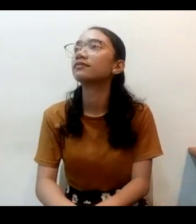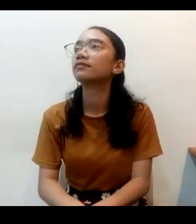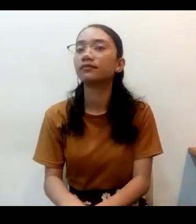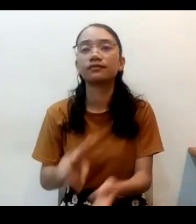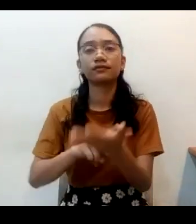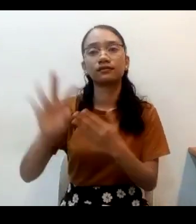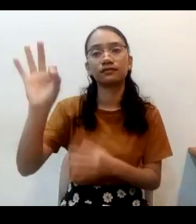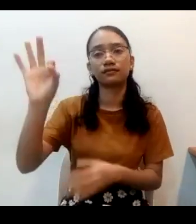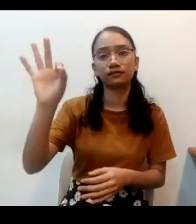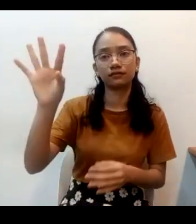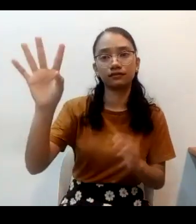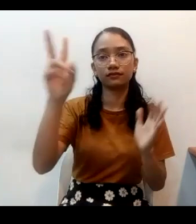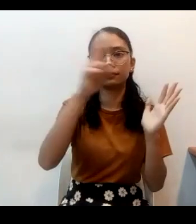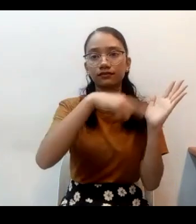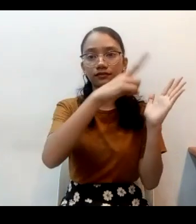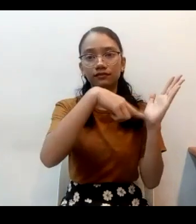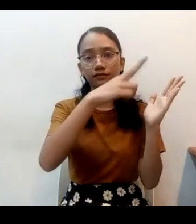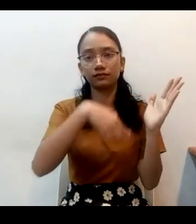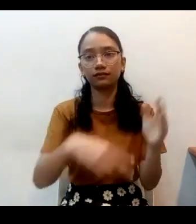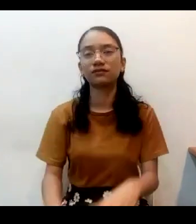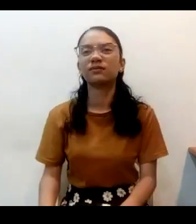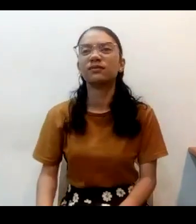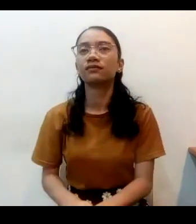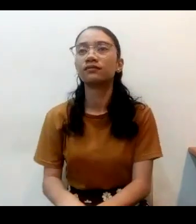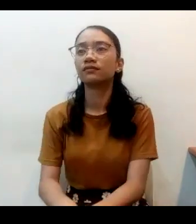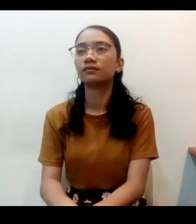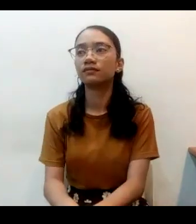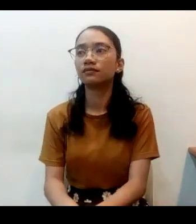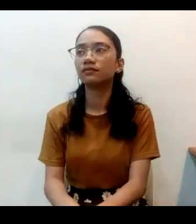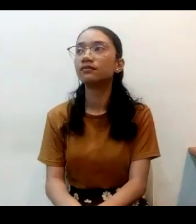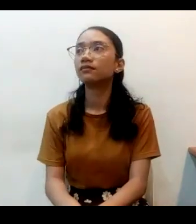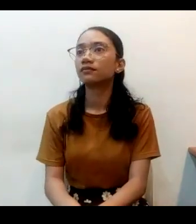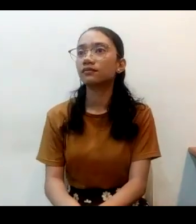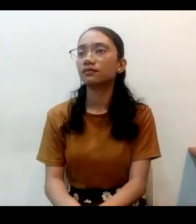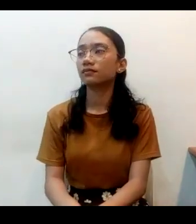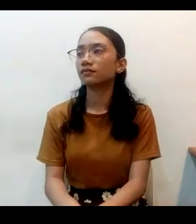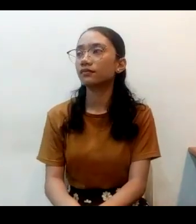verse 19. Sa talata 19 po.